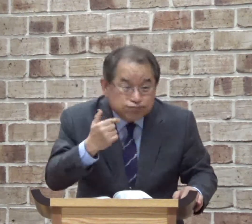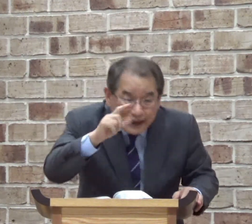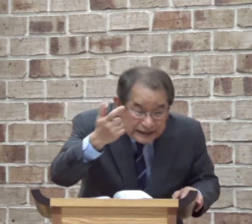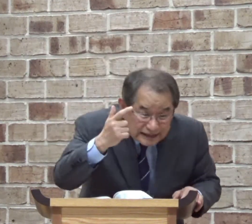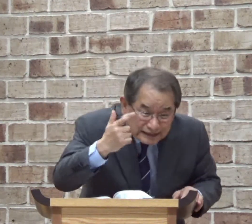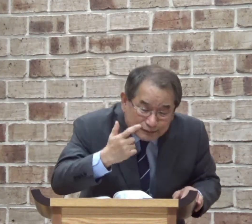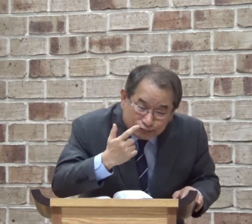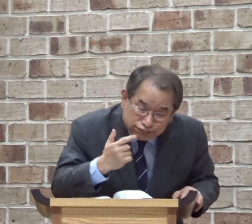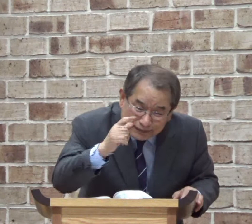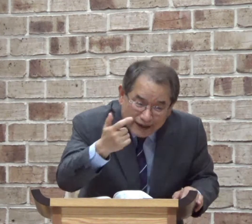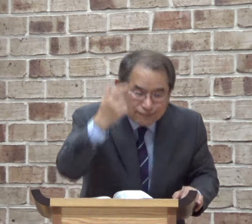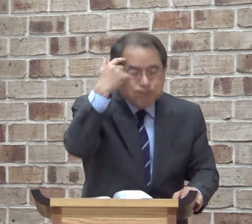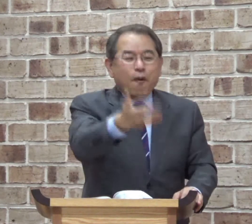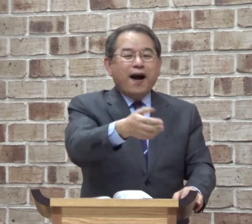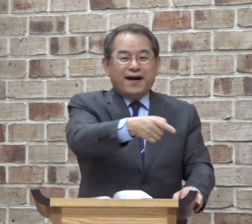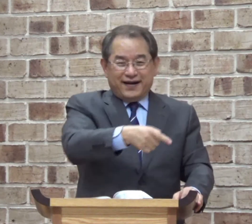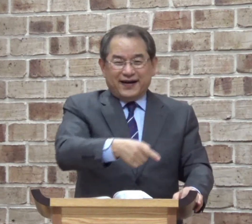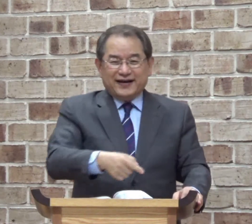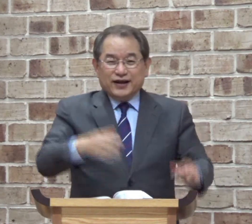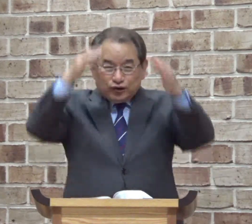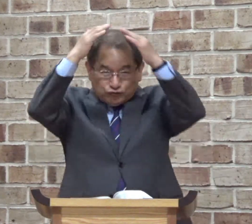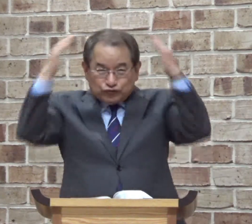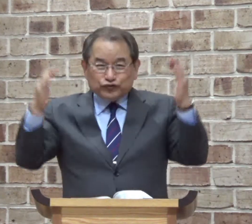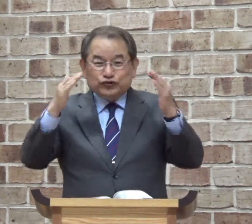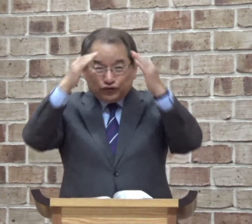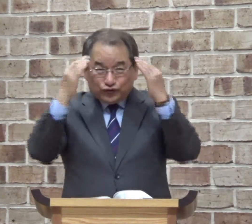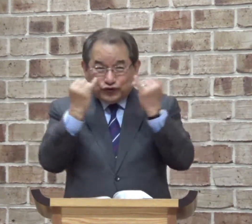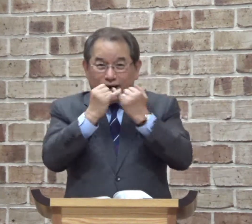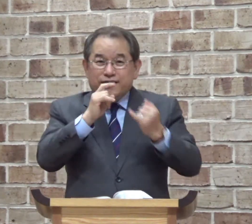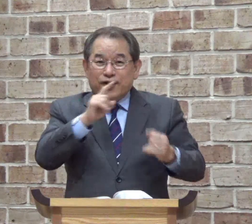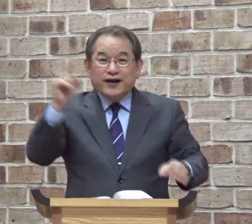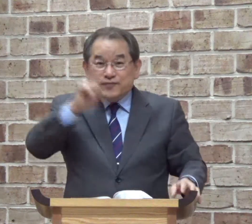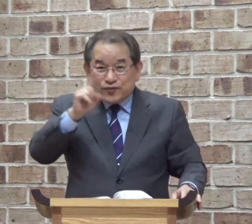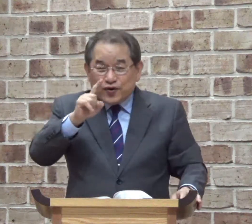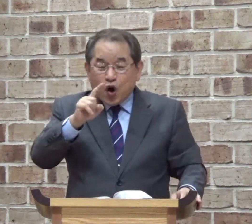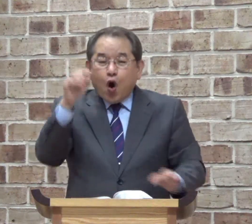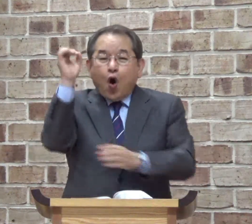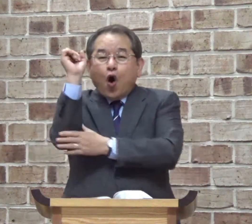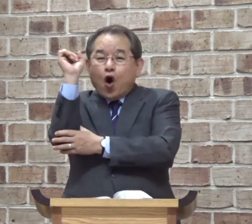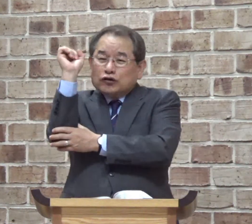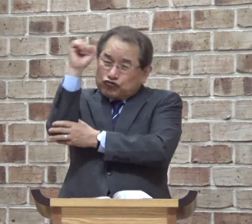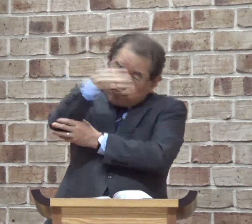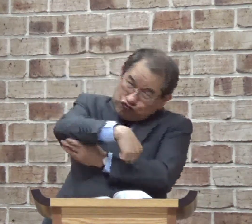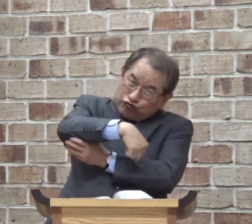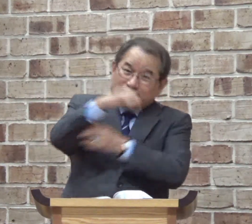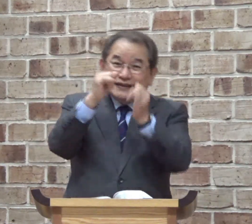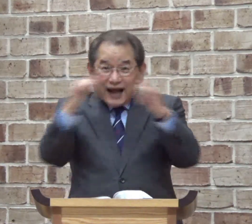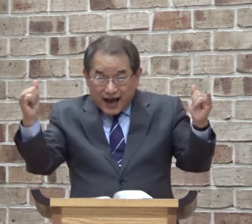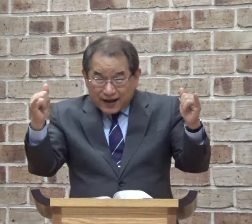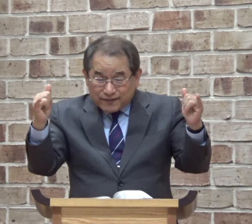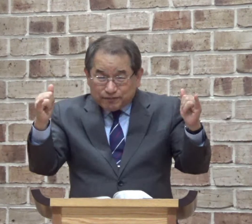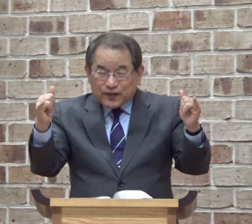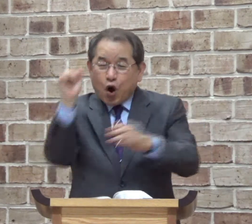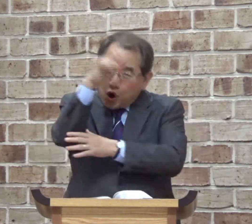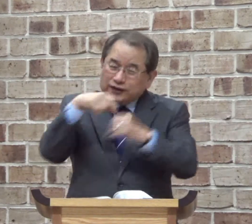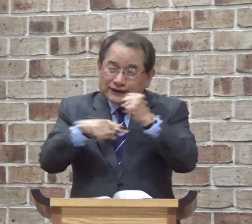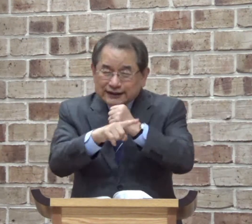그랬더니 테레사 수녀님께서는 허리를 굽히고 다른 사람을 섬기는 사람에게 위를